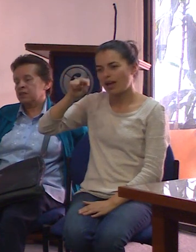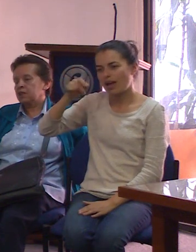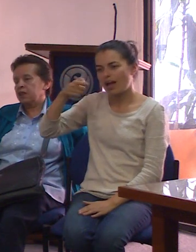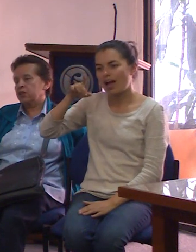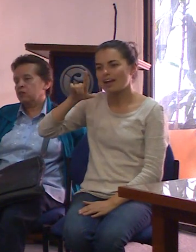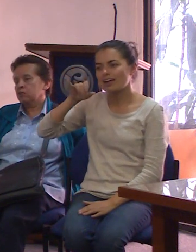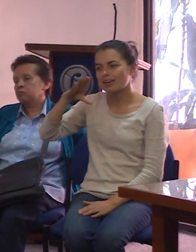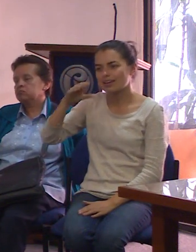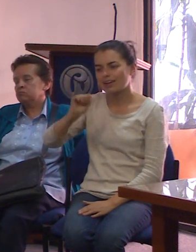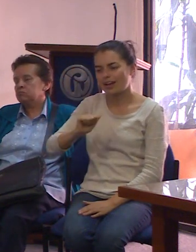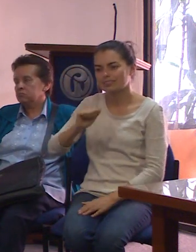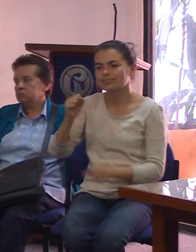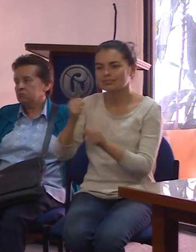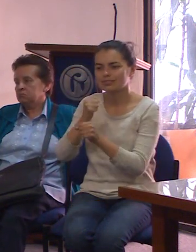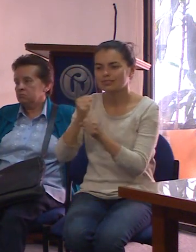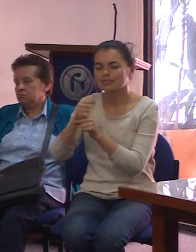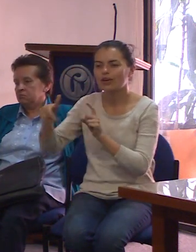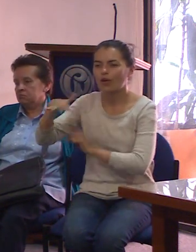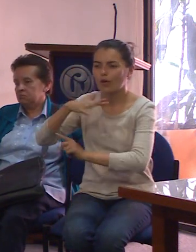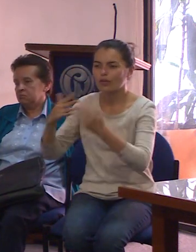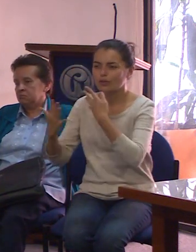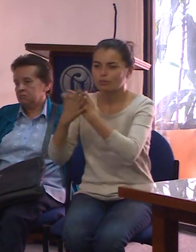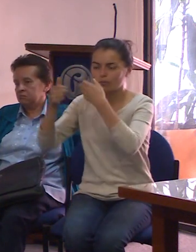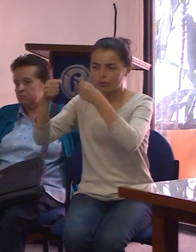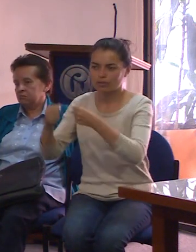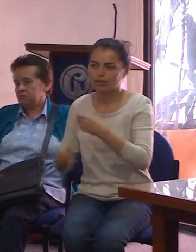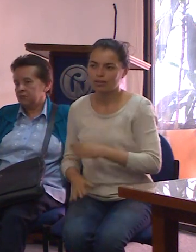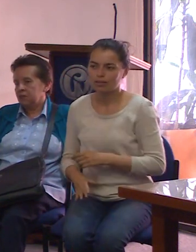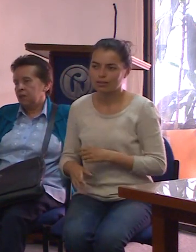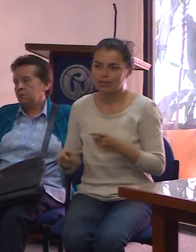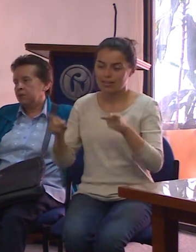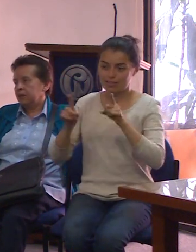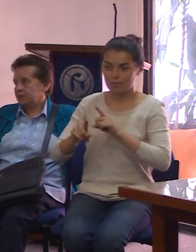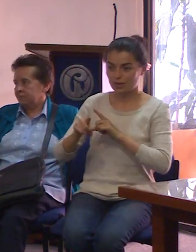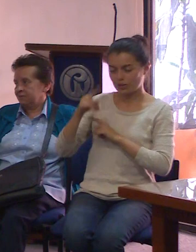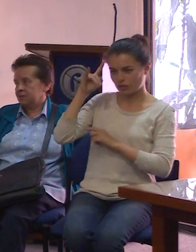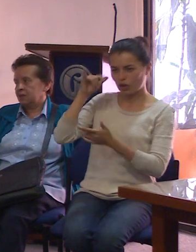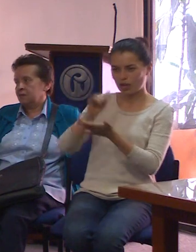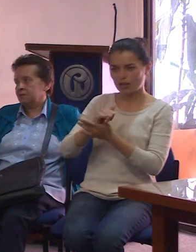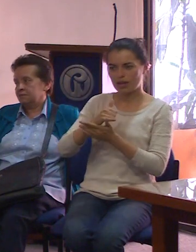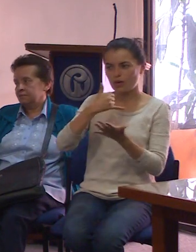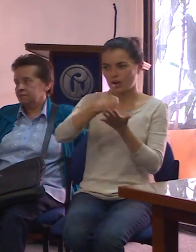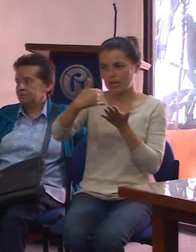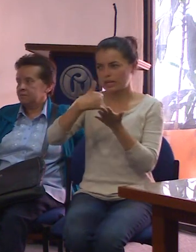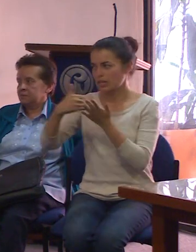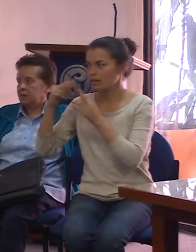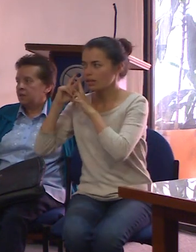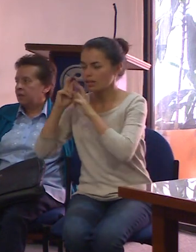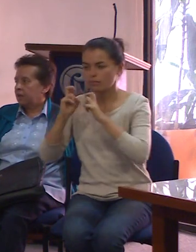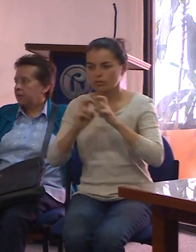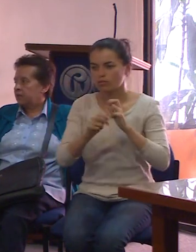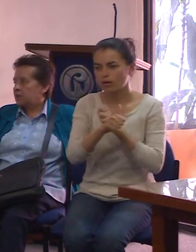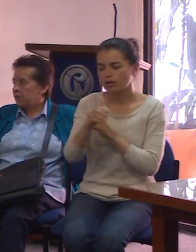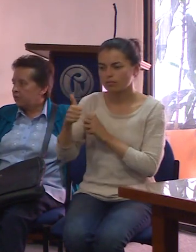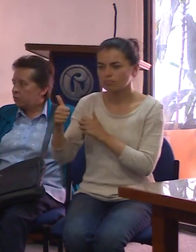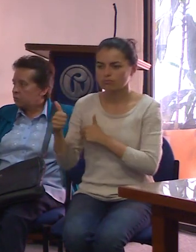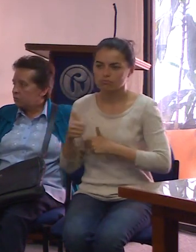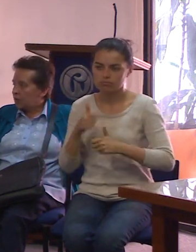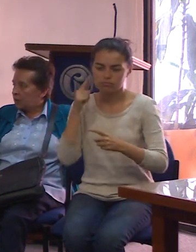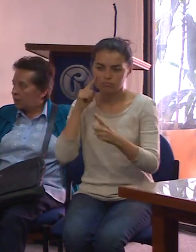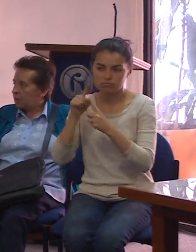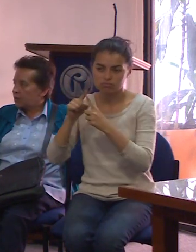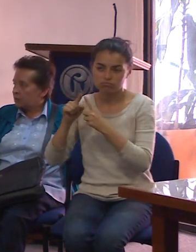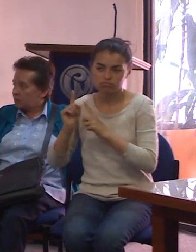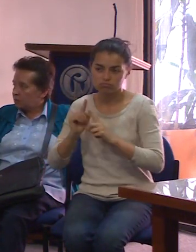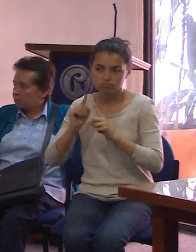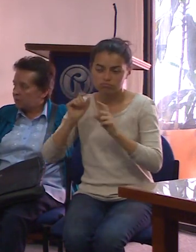Entonces, exacto, pero entonces, profe, también pensarlo como en todas las líneas, ¿sí? Si bien todas las líneas tienen sus objetivos,